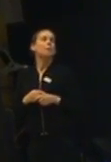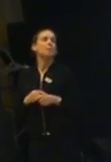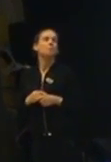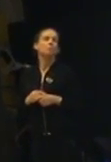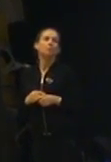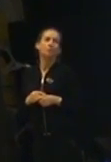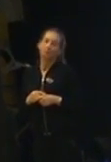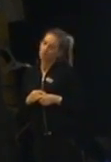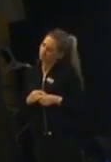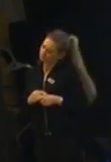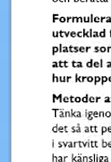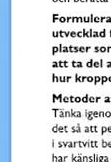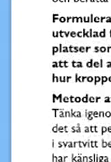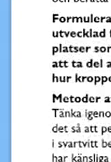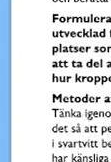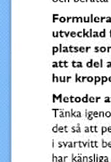Nu tar vi Bosse.